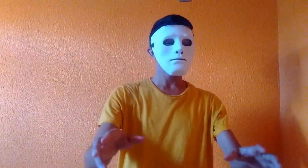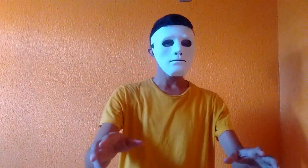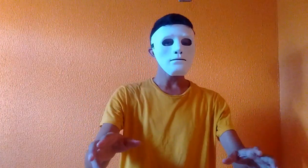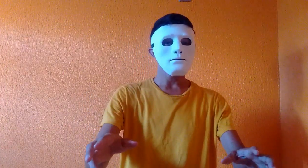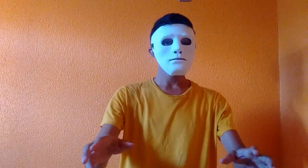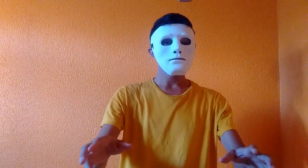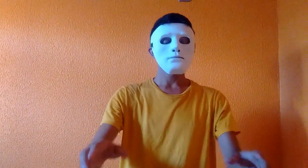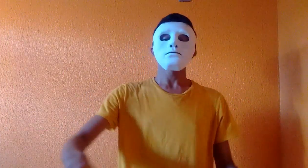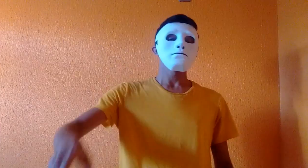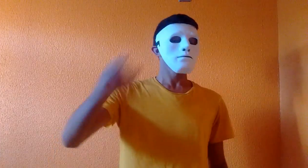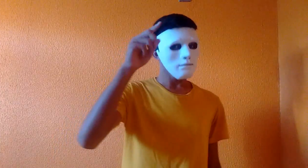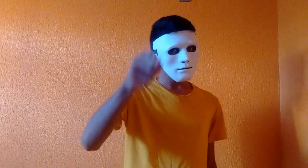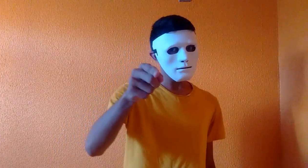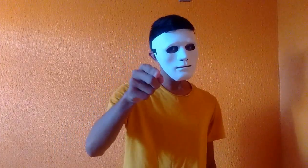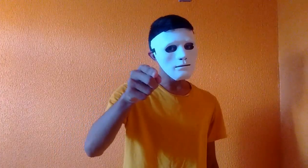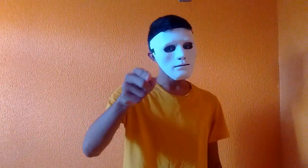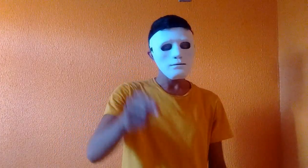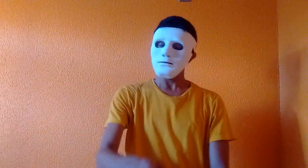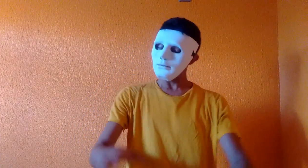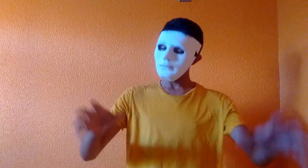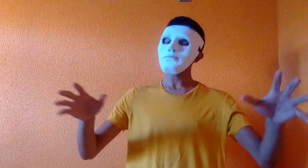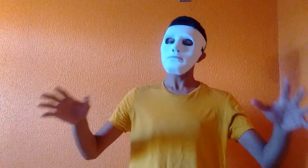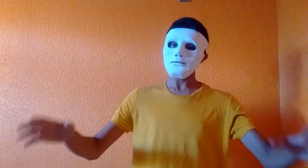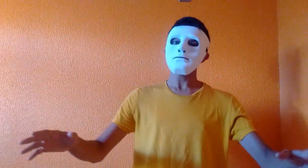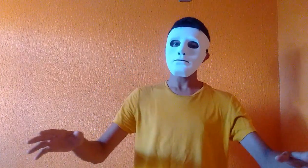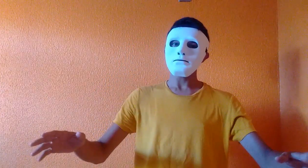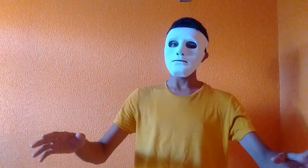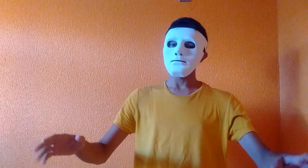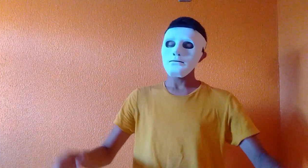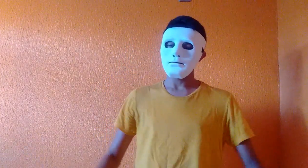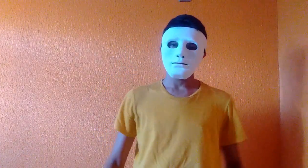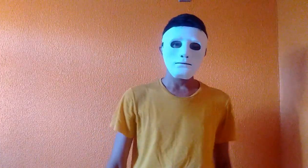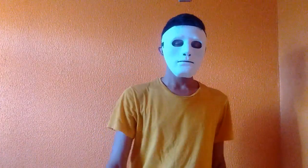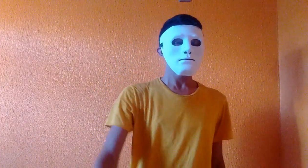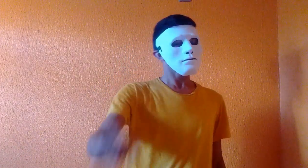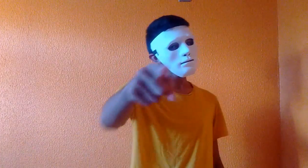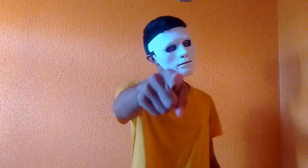pessoal, gostaram? Estamos ficando por aqui. Se você